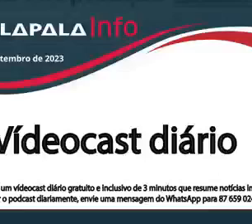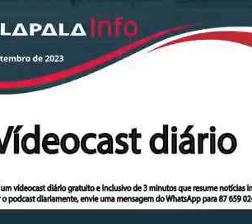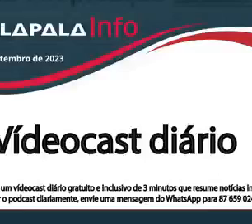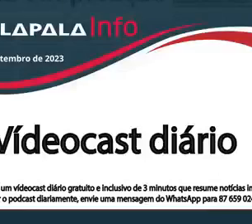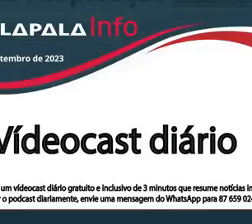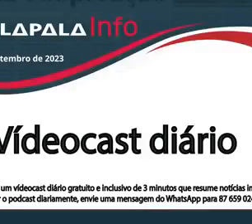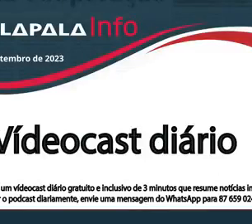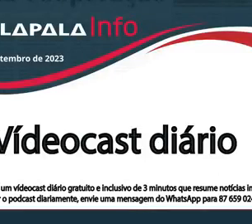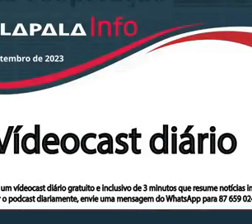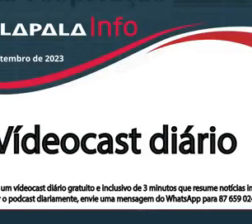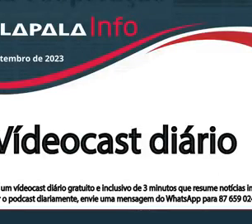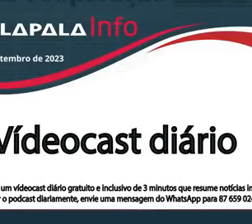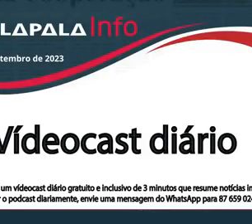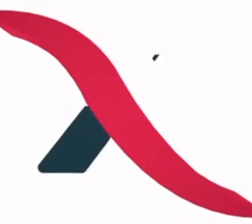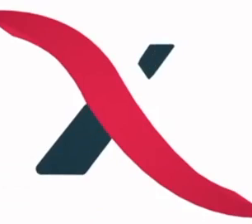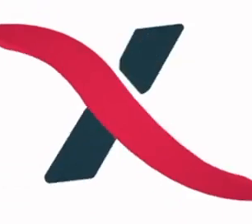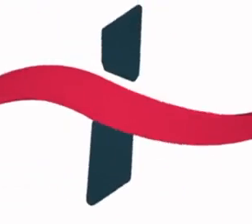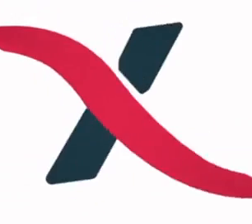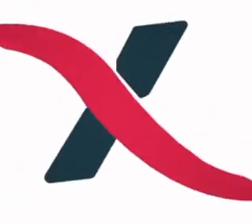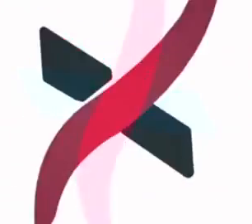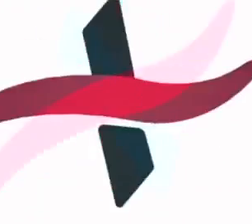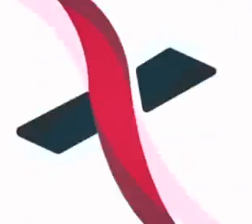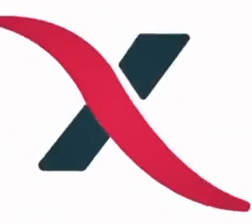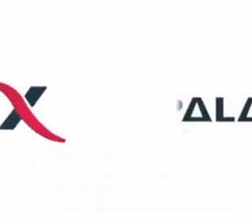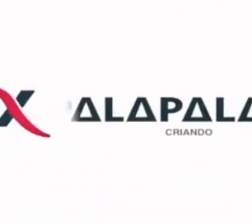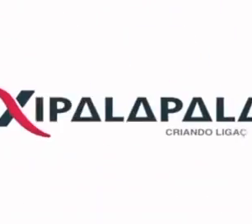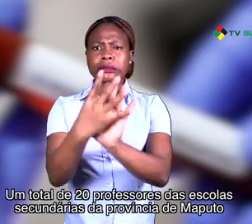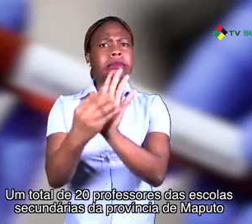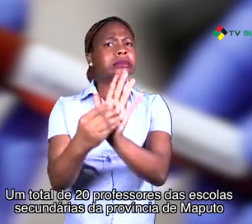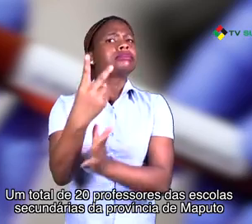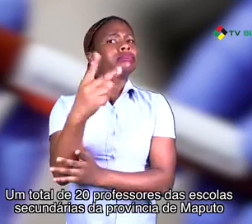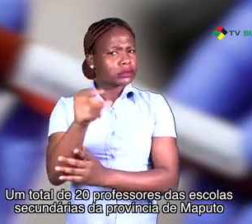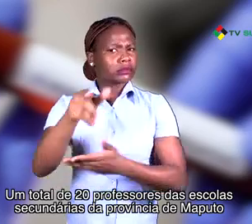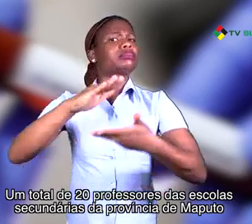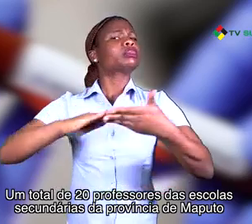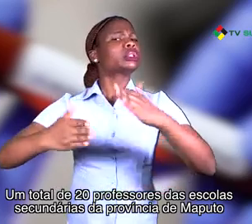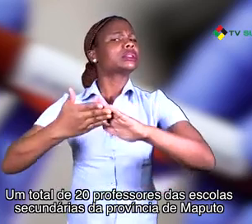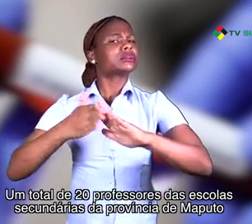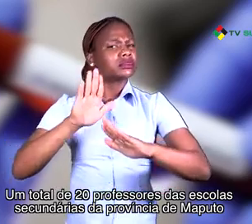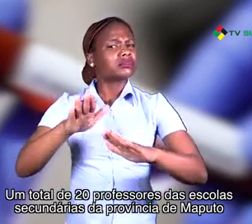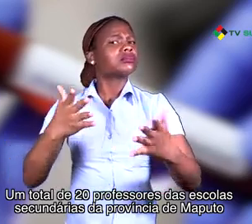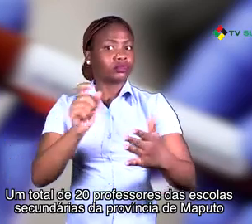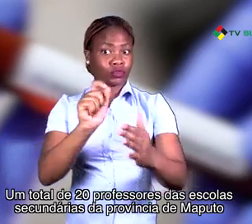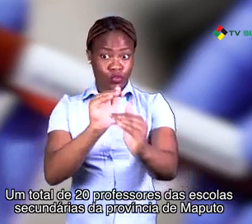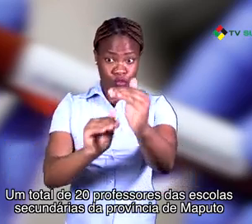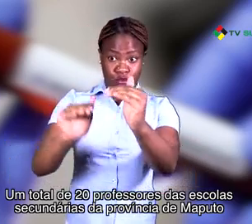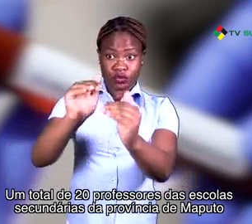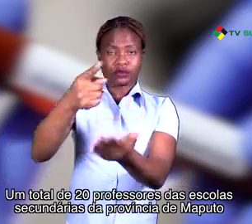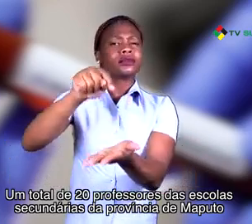Xipala Pala Info, edição 15 de setembro. Um total de 20 professores das escolas